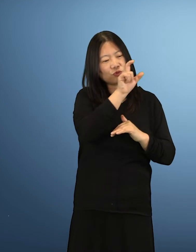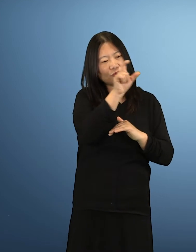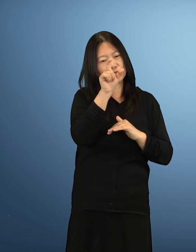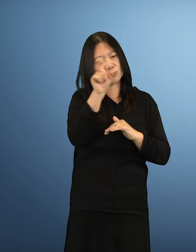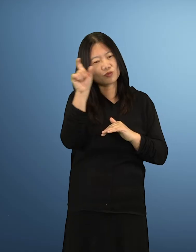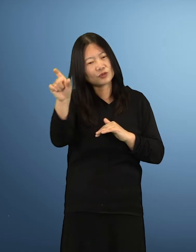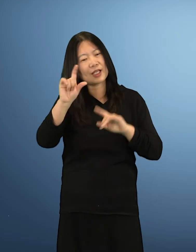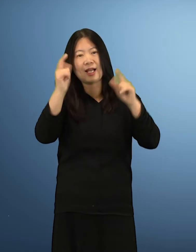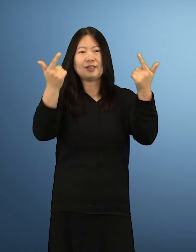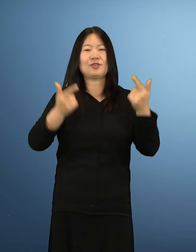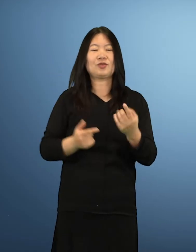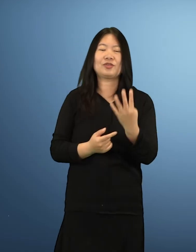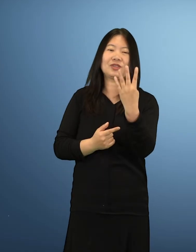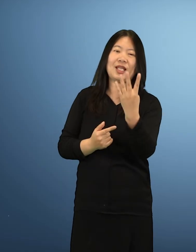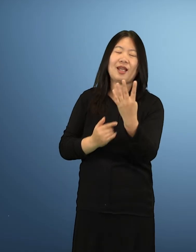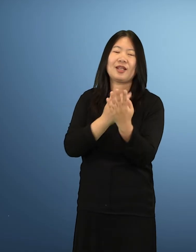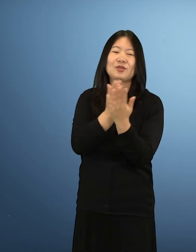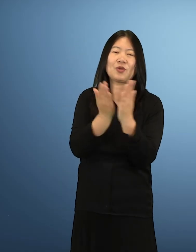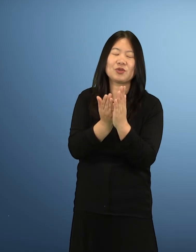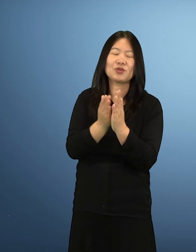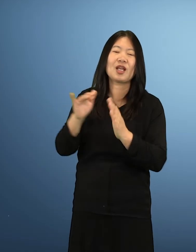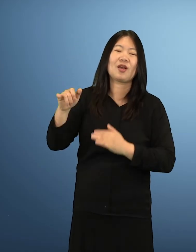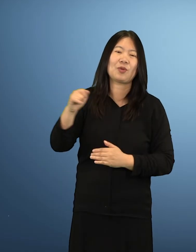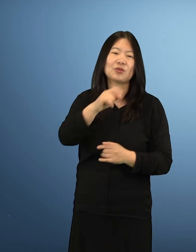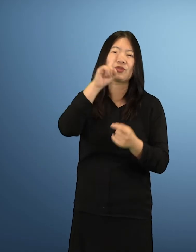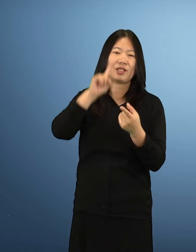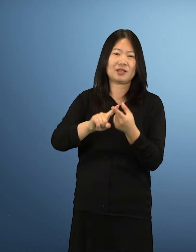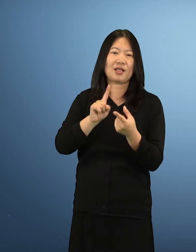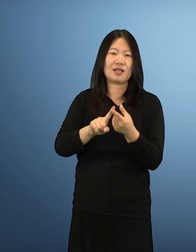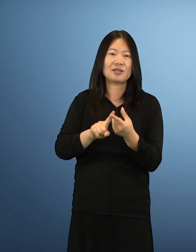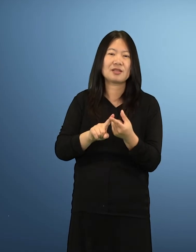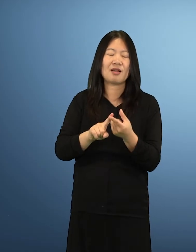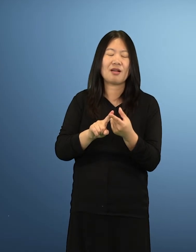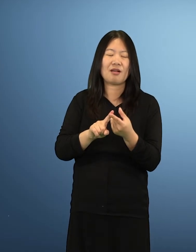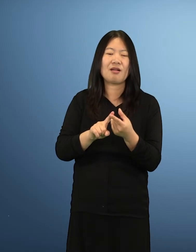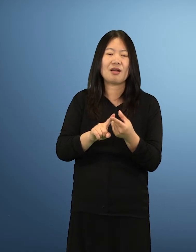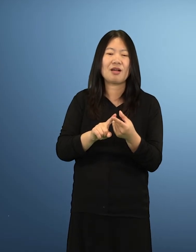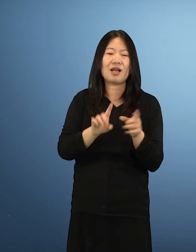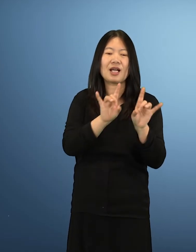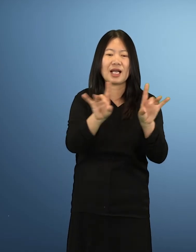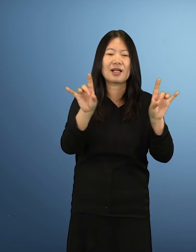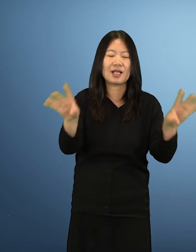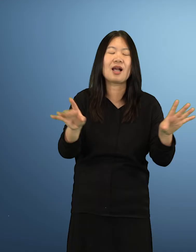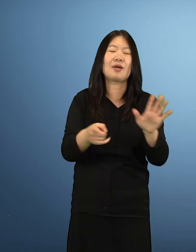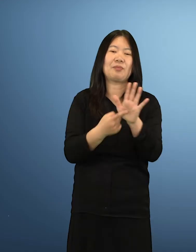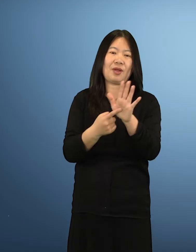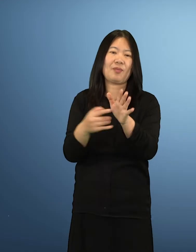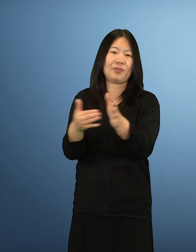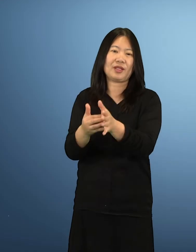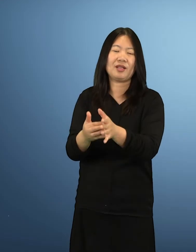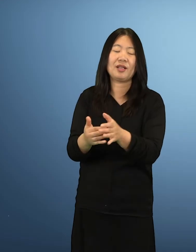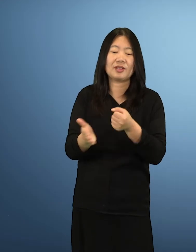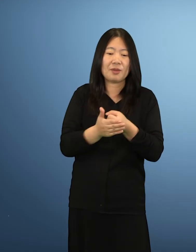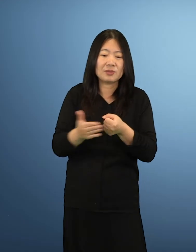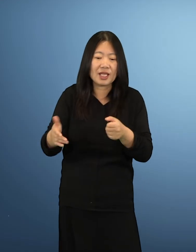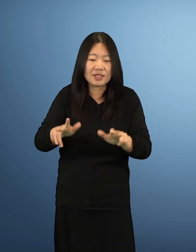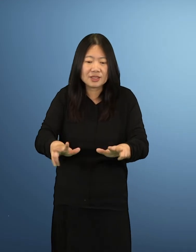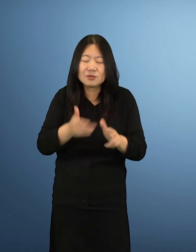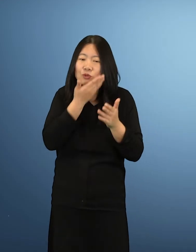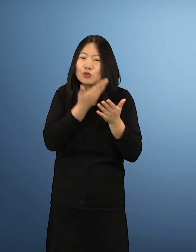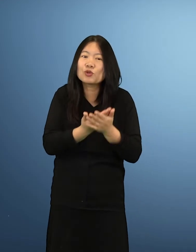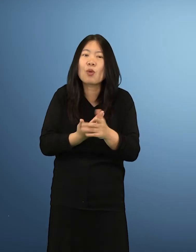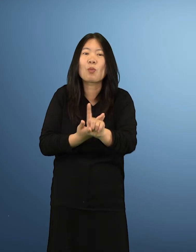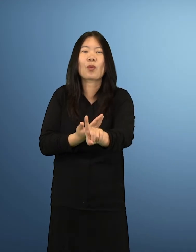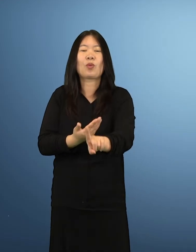아니고 4종류의 곤충을 각기 표현한 겁니다. 자, 그렇다면 여기서 중요한